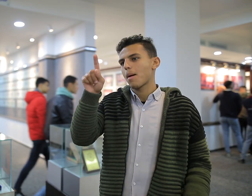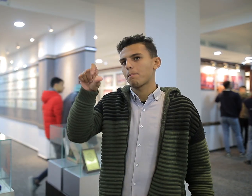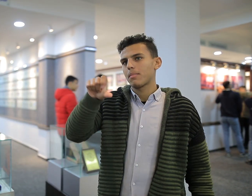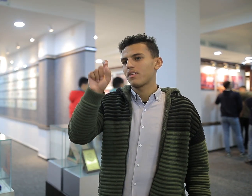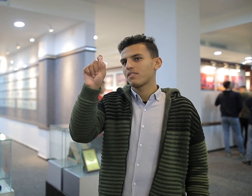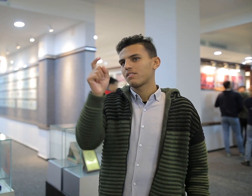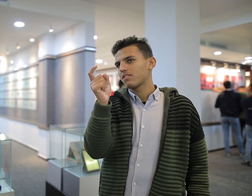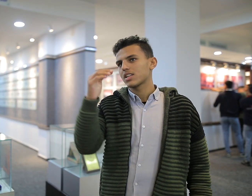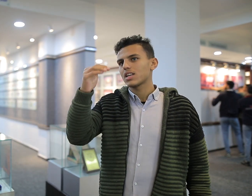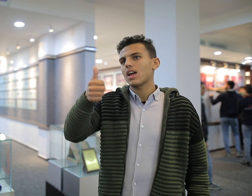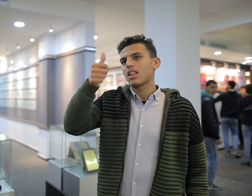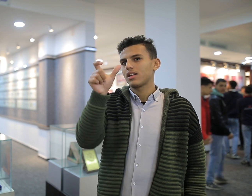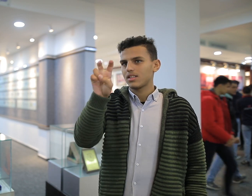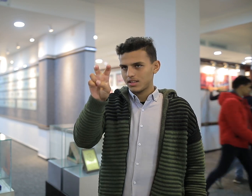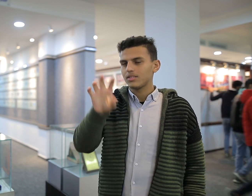عمر أبو فرحانة،